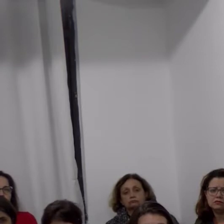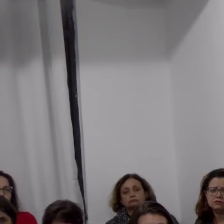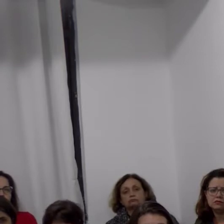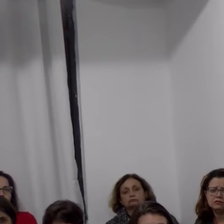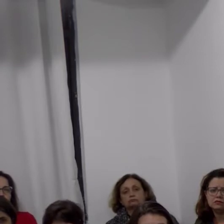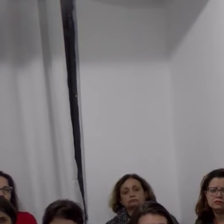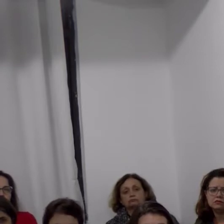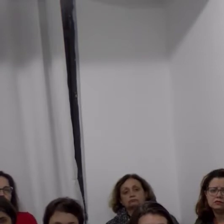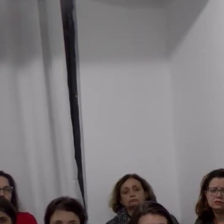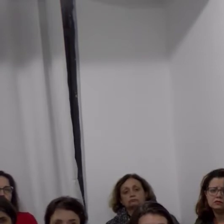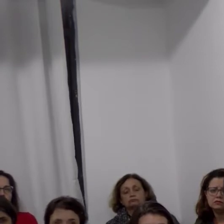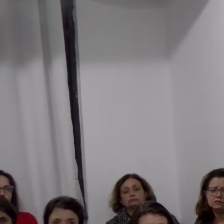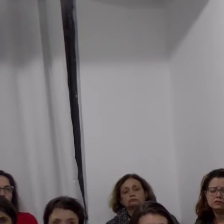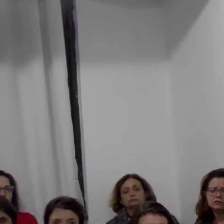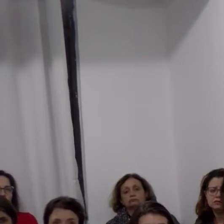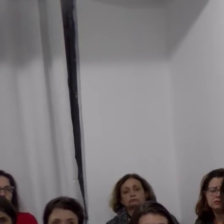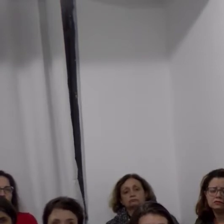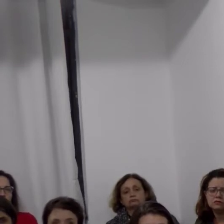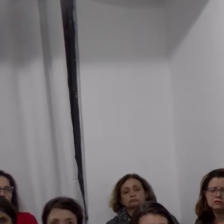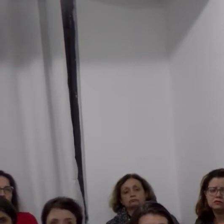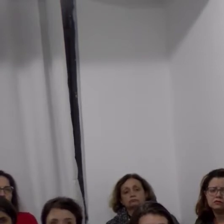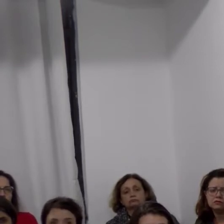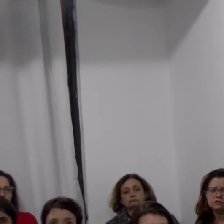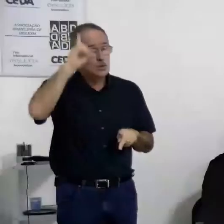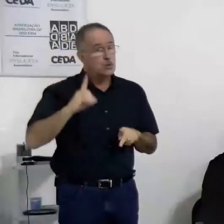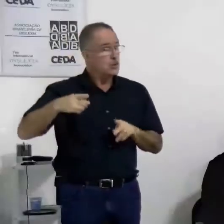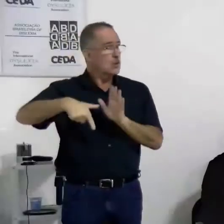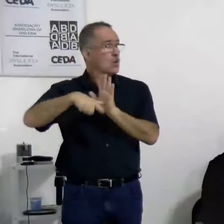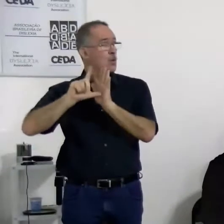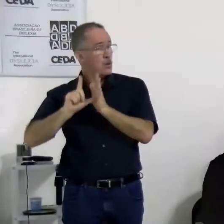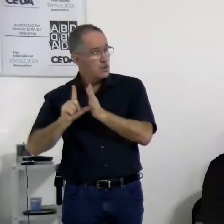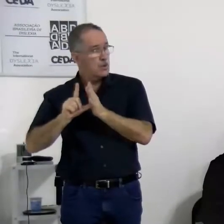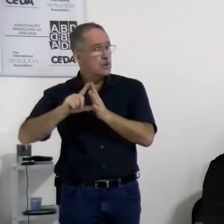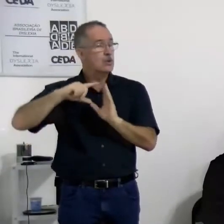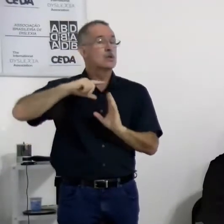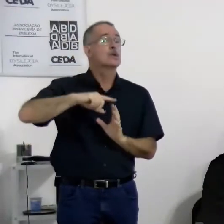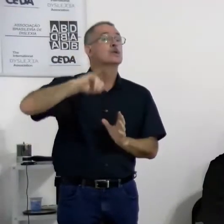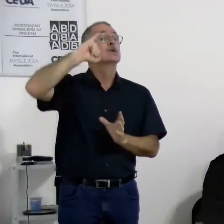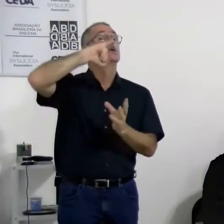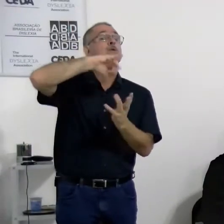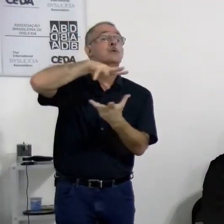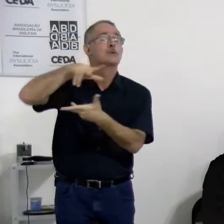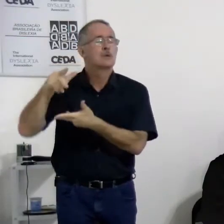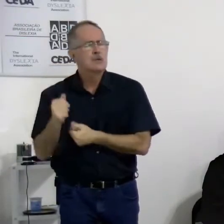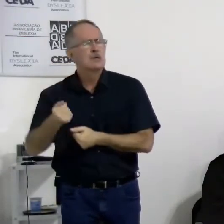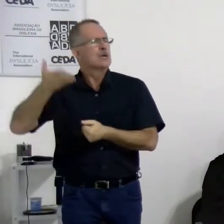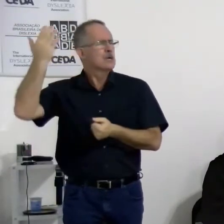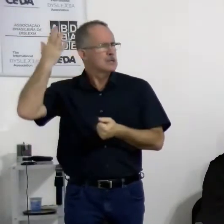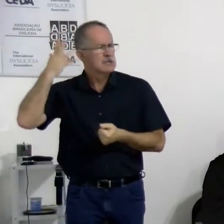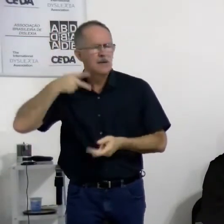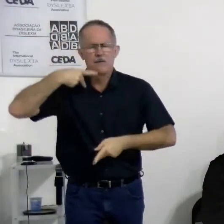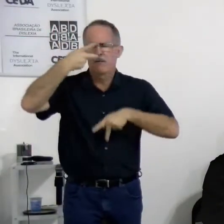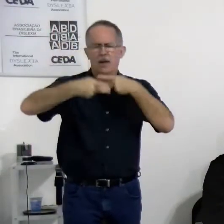E meu marido era diretor internacional. Quem conheceu meu marido sabe que ele era super falante,